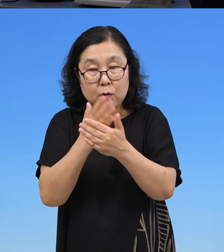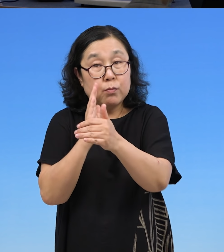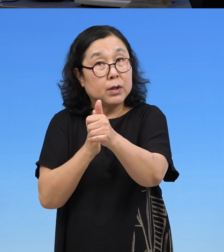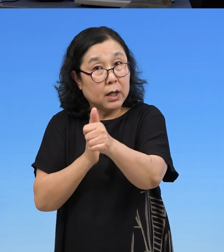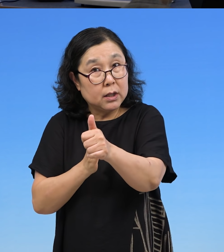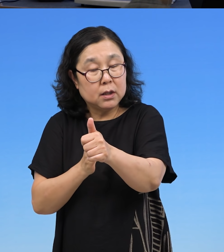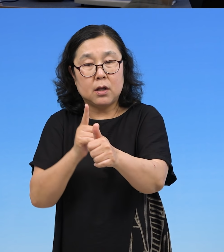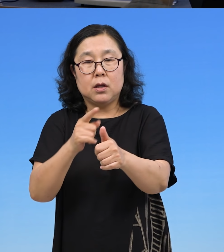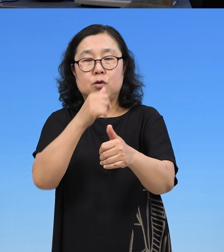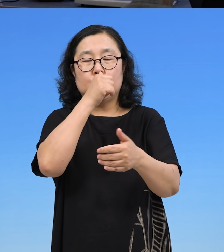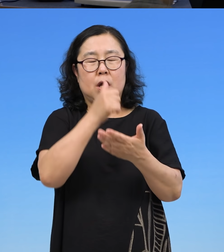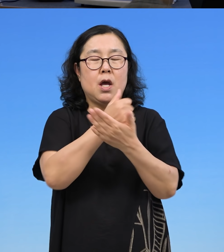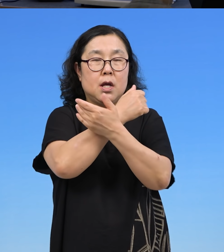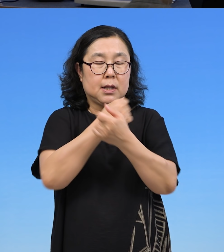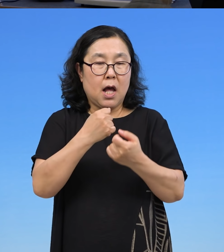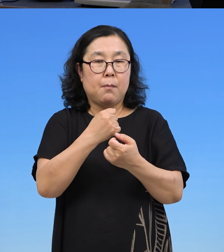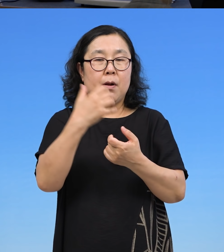받았느니라